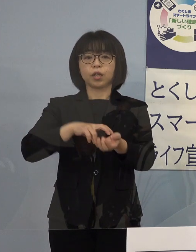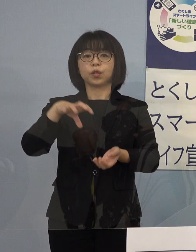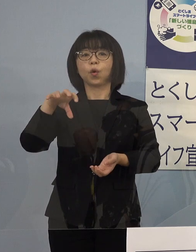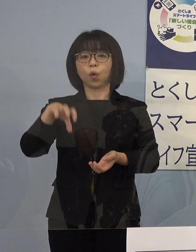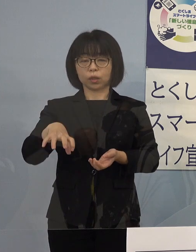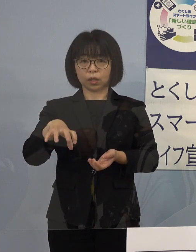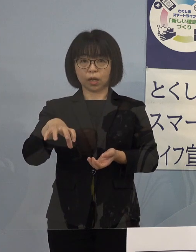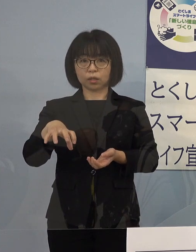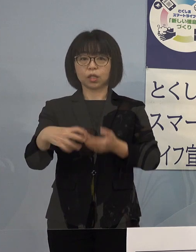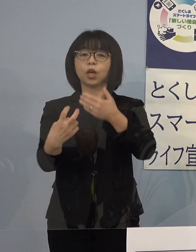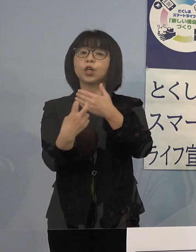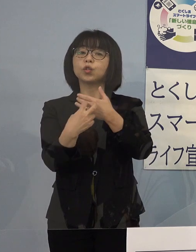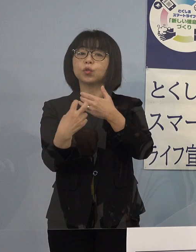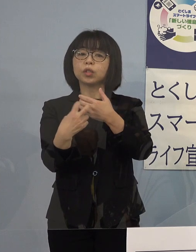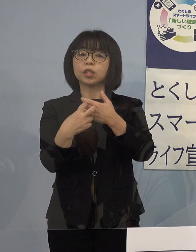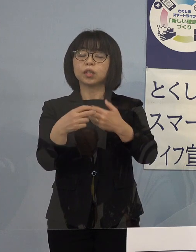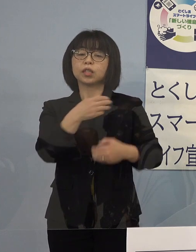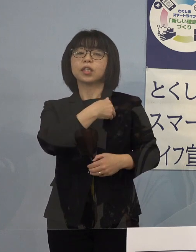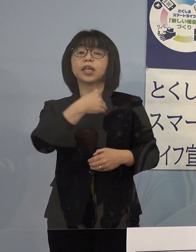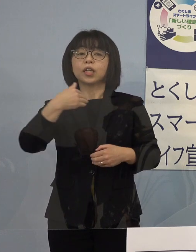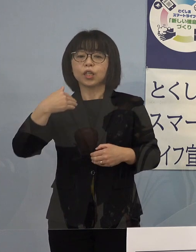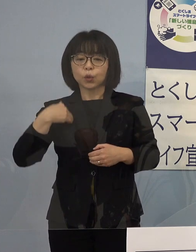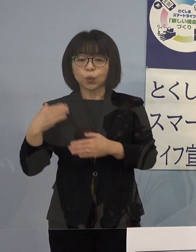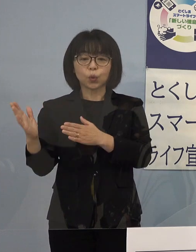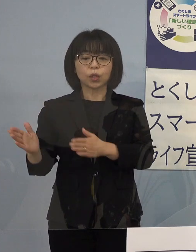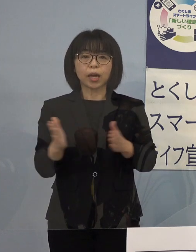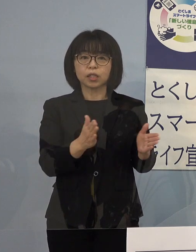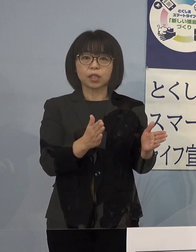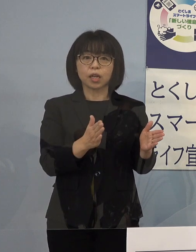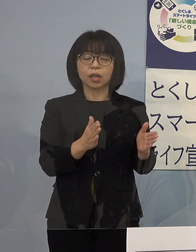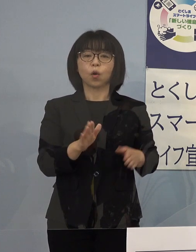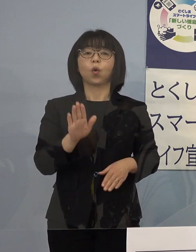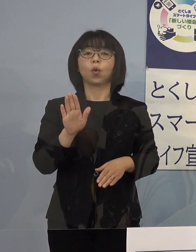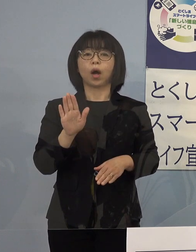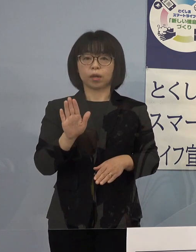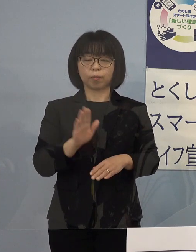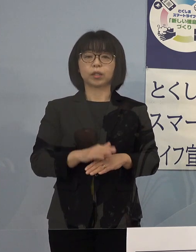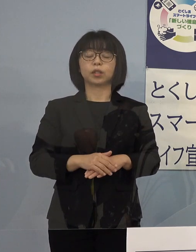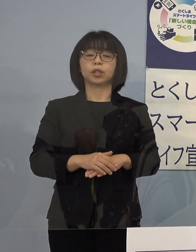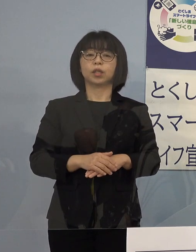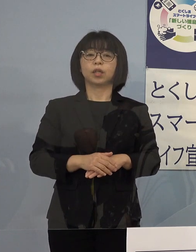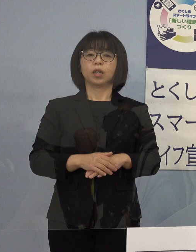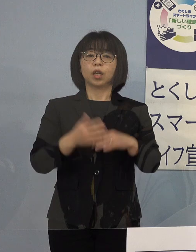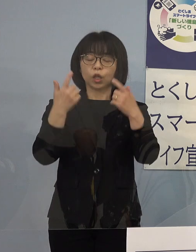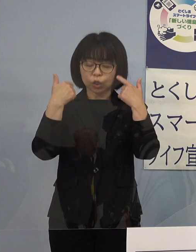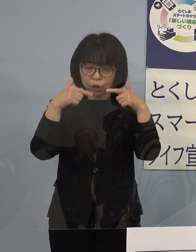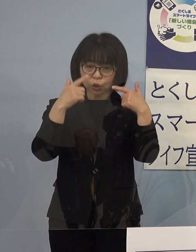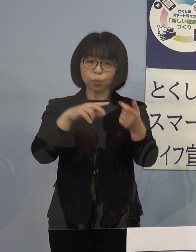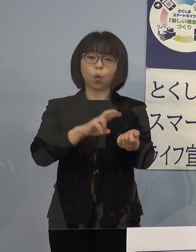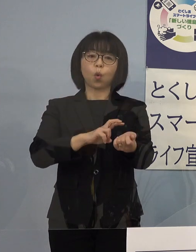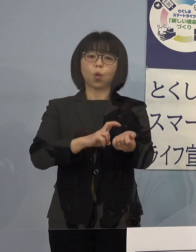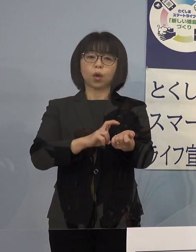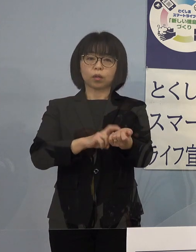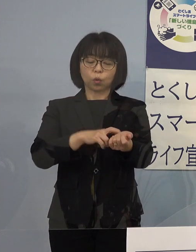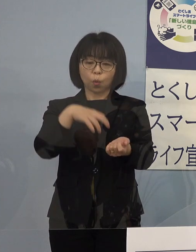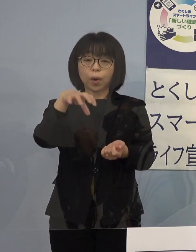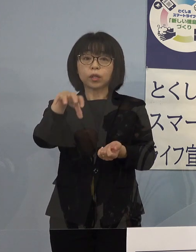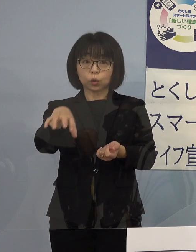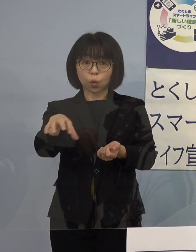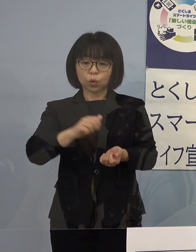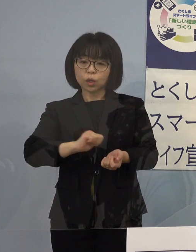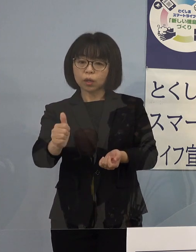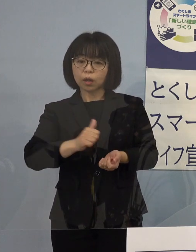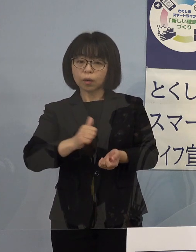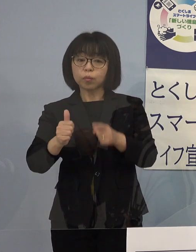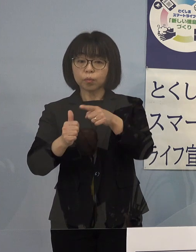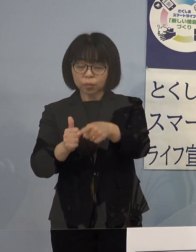受診可能体制が整っておりますし、いつものかかりつけ医さんが仮に休診